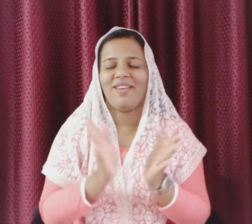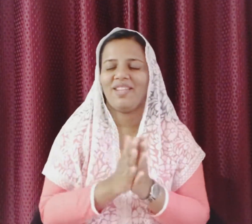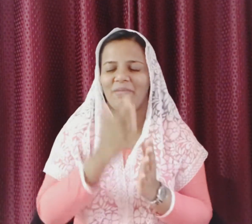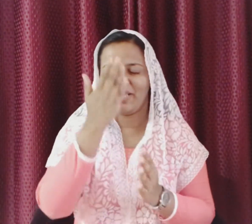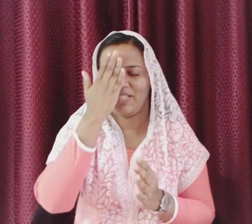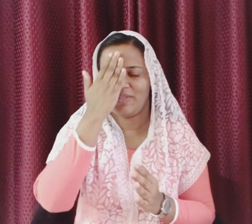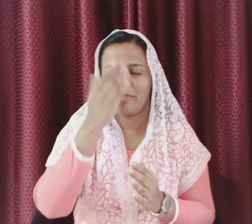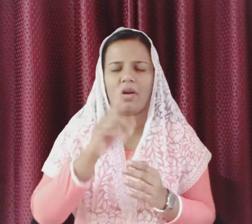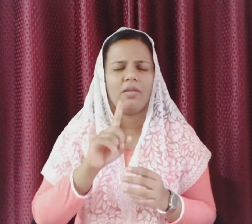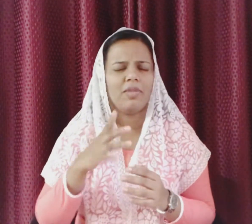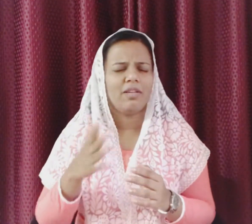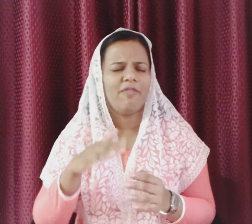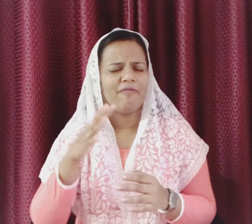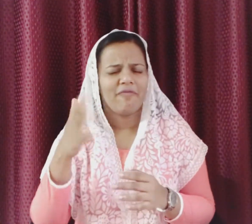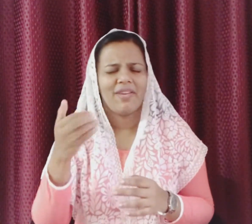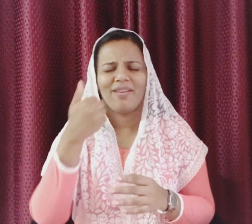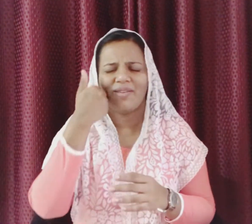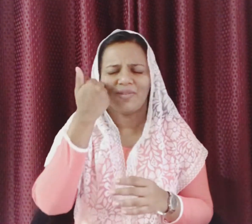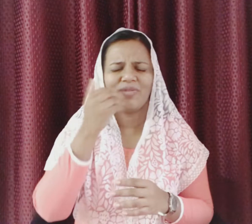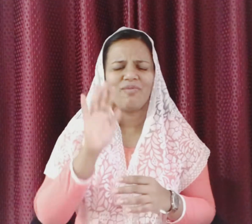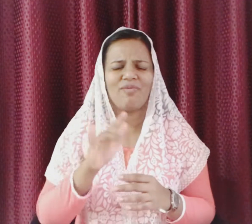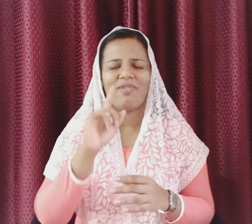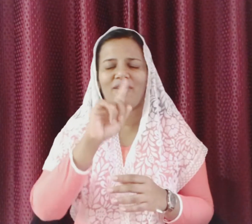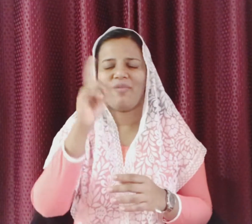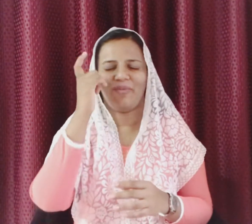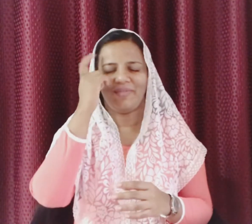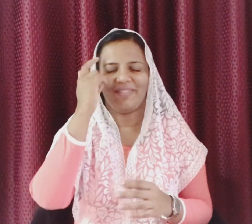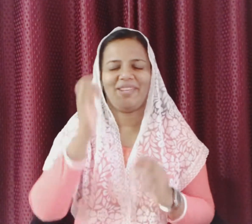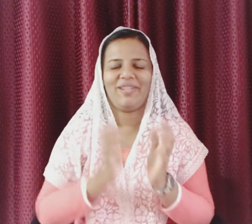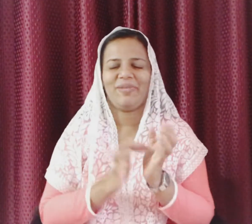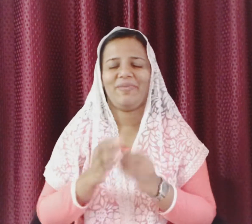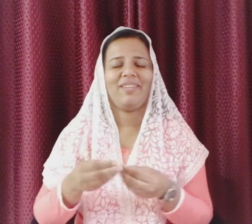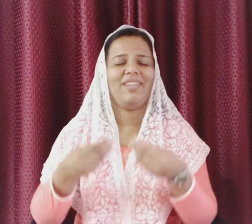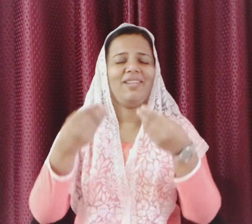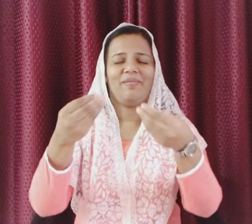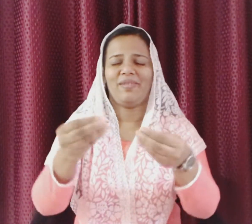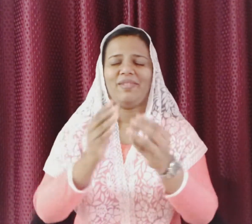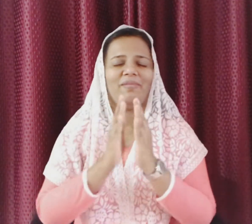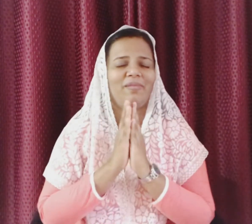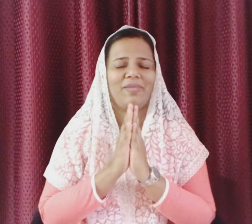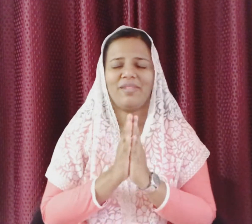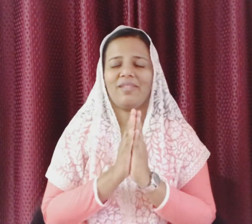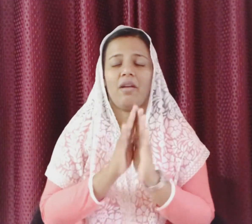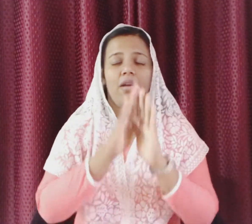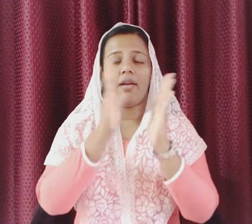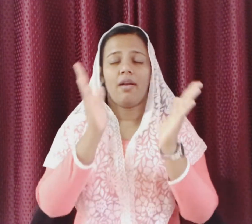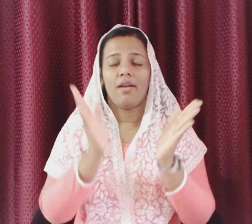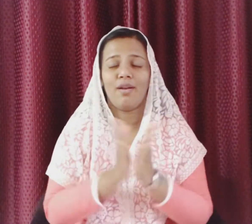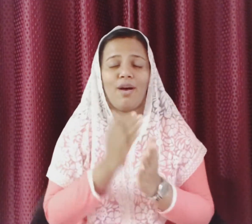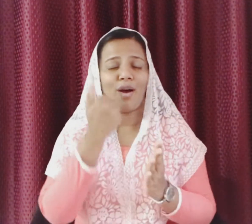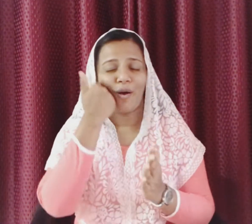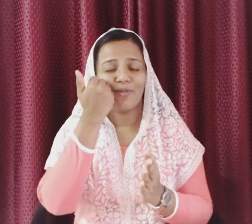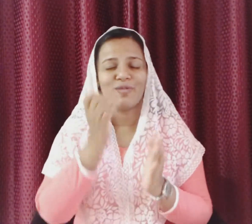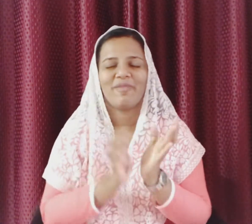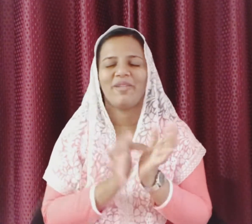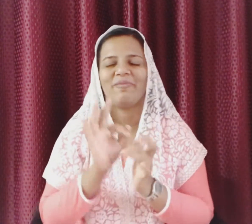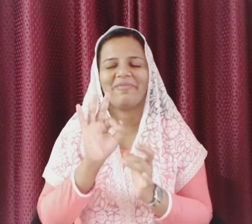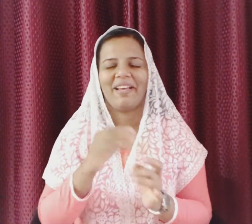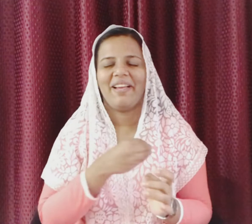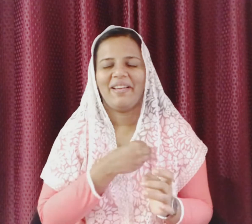കർത്താവെ. അതുകൂടാതെ മറ്റ് രോഗങ്ങളാൽ ഭാരപ്പെടുന്നവരുണ്ടല്ലോ, എല്ലാവരെയും നിന്റെ കരങ്ങളിലേക്ക് ഏൽപ്പിച്ചു പ്രാർത്ഥിക്കുന്നു. എല്ലാ രോഗത്തിനും അങ്ങ് നല്ല വൈദ്യനാകിയാൽ സ്തോത്രം.